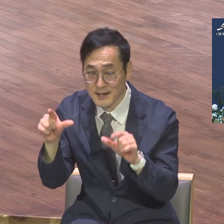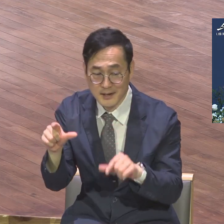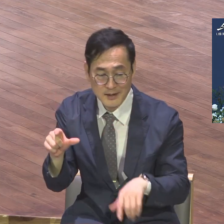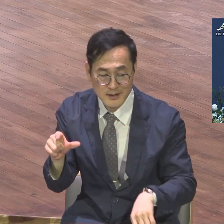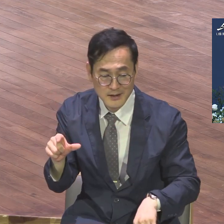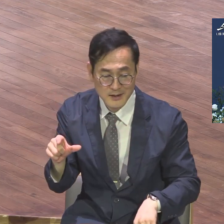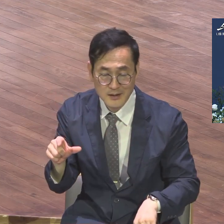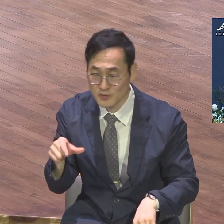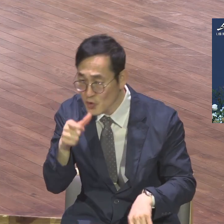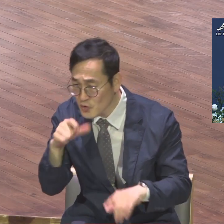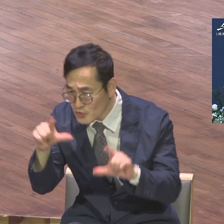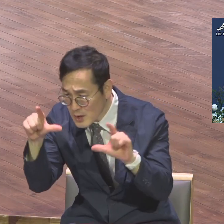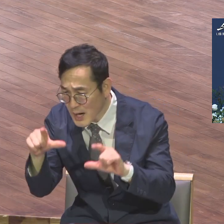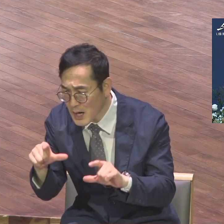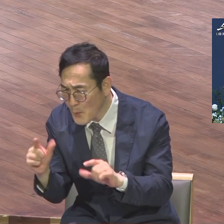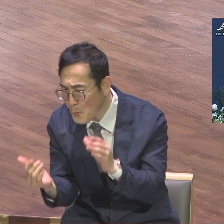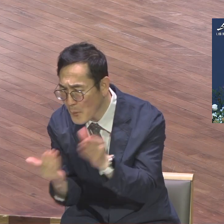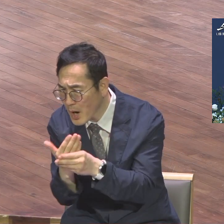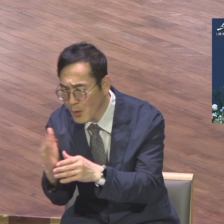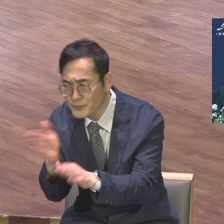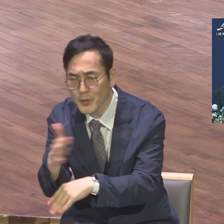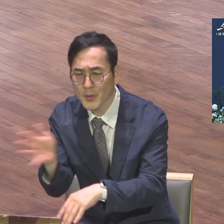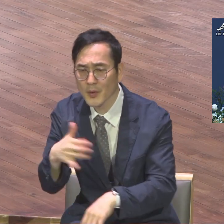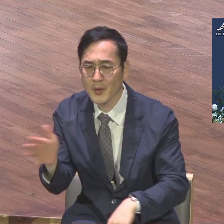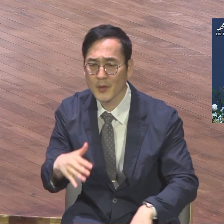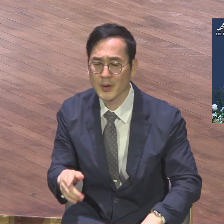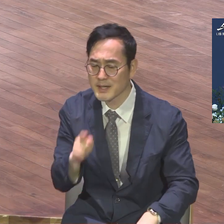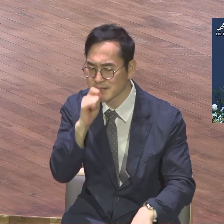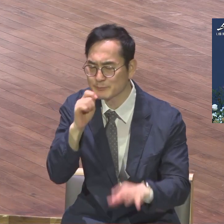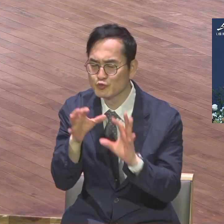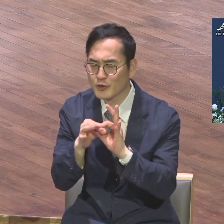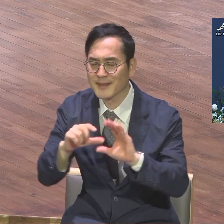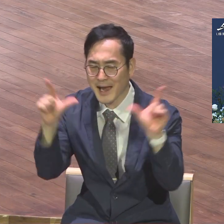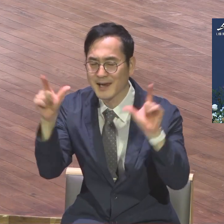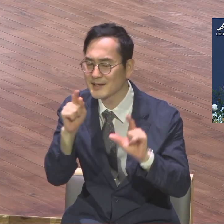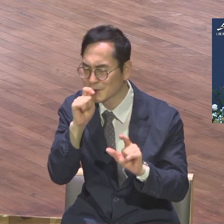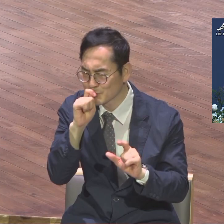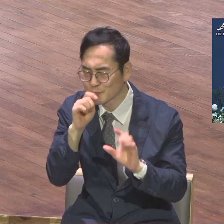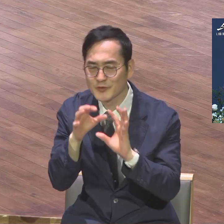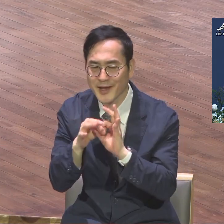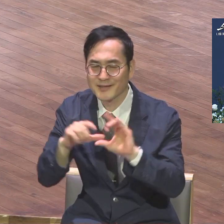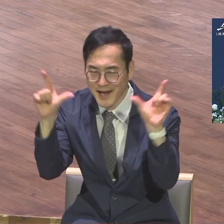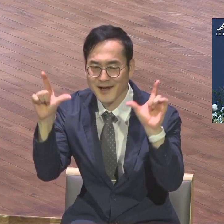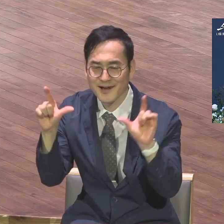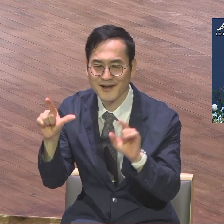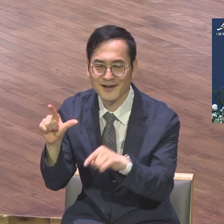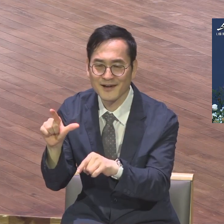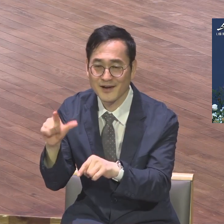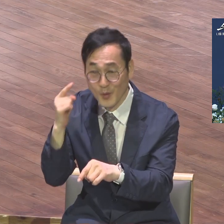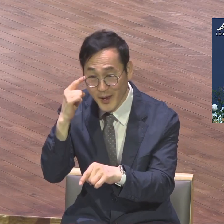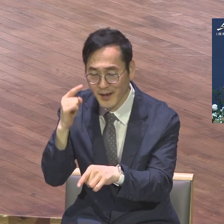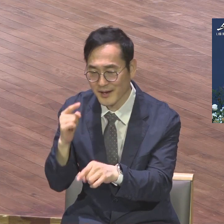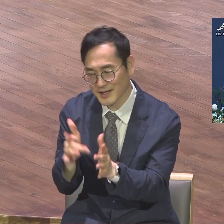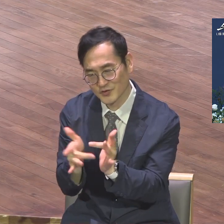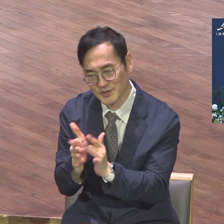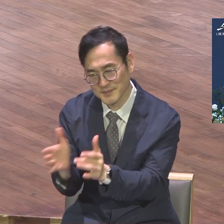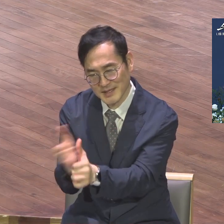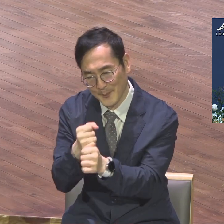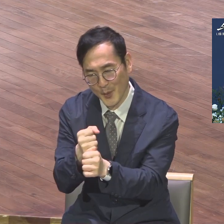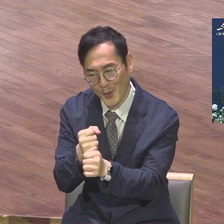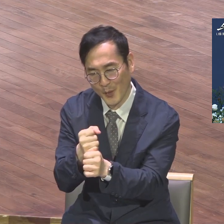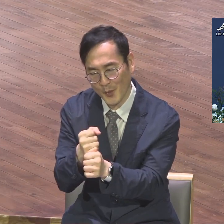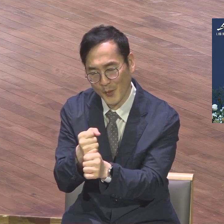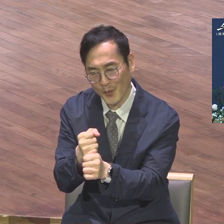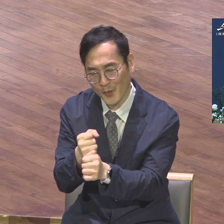성경에 나왔지 않아요. 그걸 침묵의 날이라. 이때 이제 예수님을 체포하기 위한 전략을